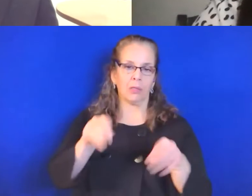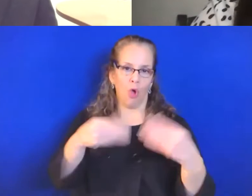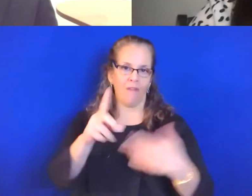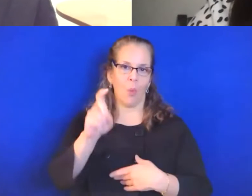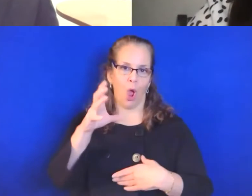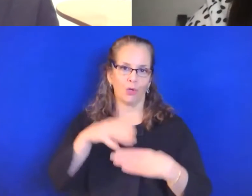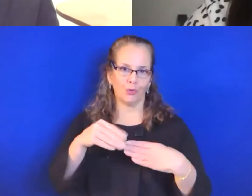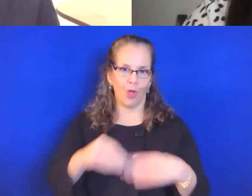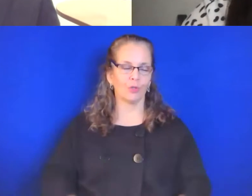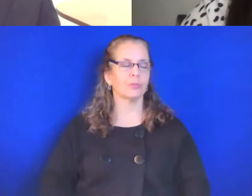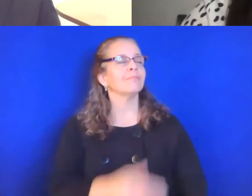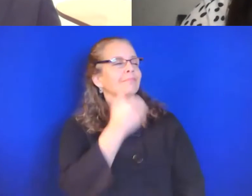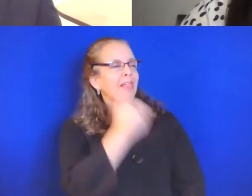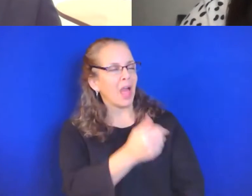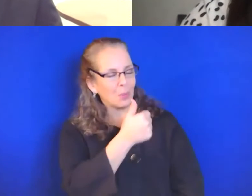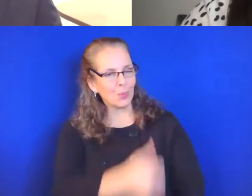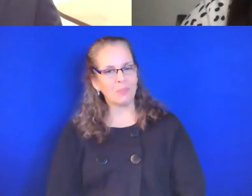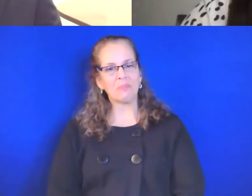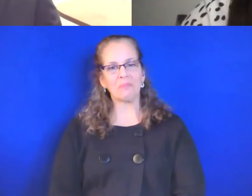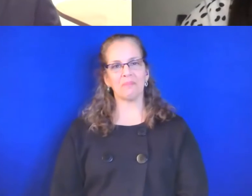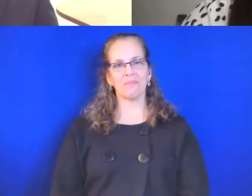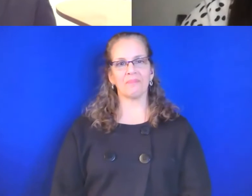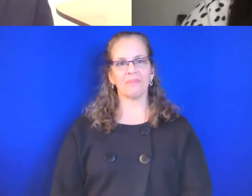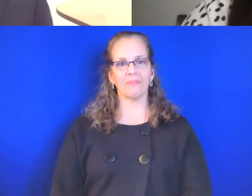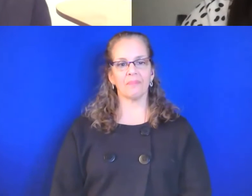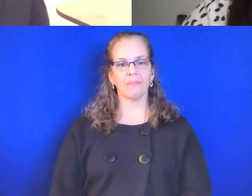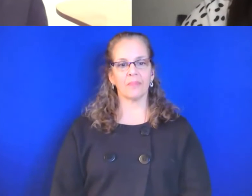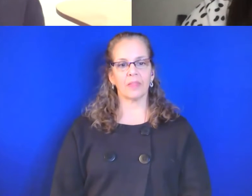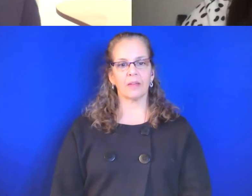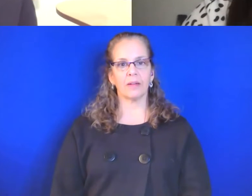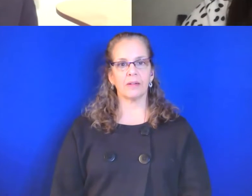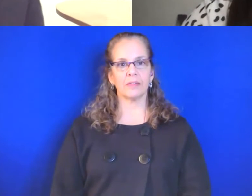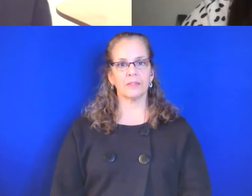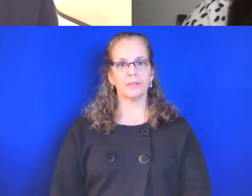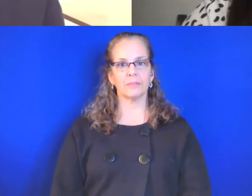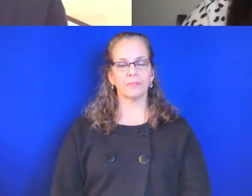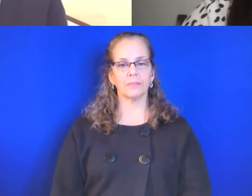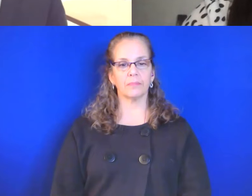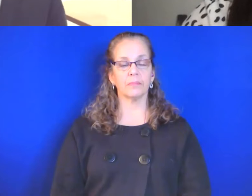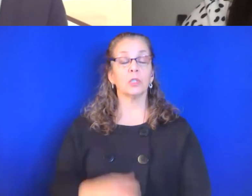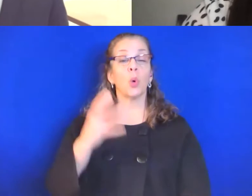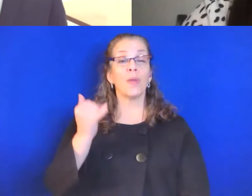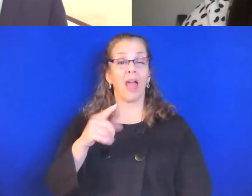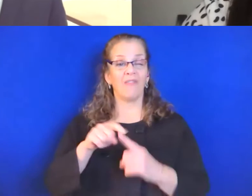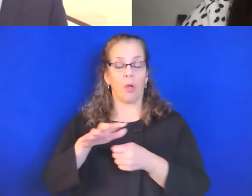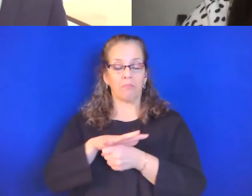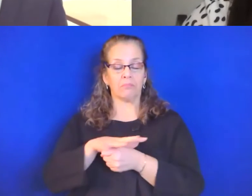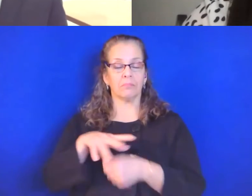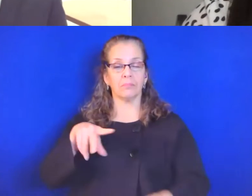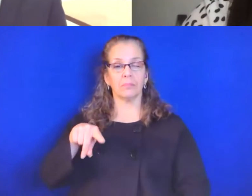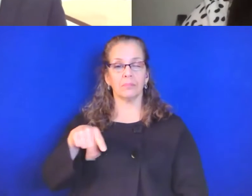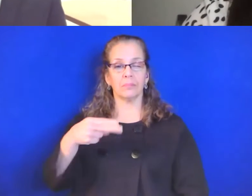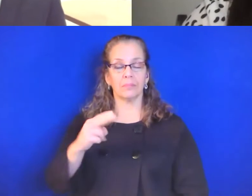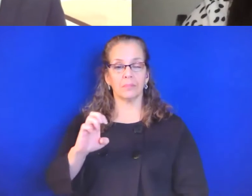这个奖励的。 So this one is from the Pelham Bay area. Does Dr. Choksi have